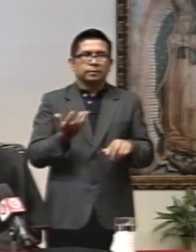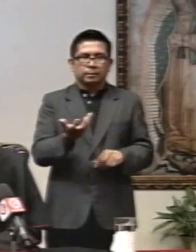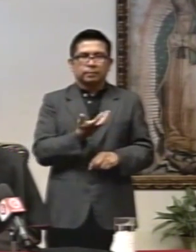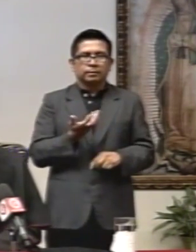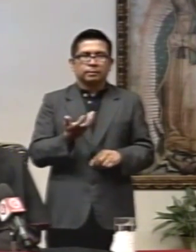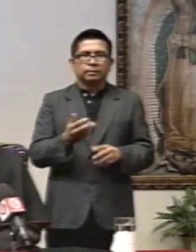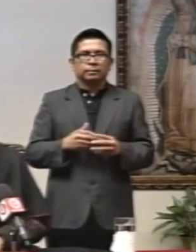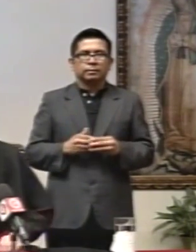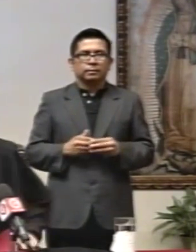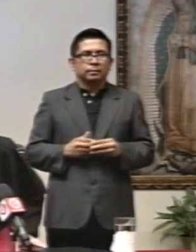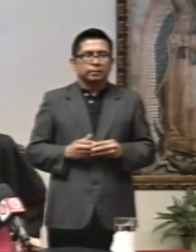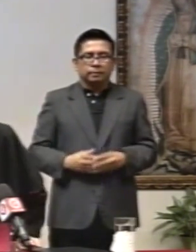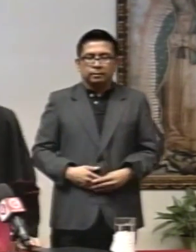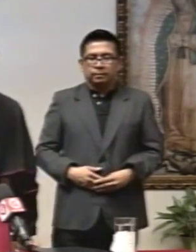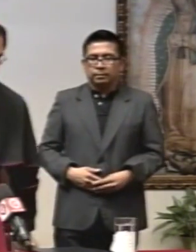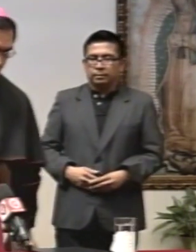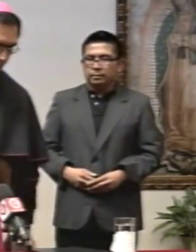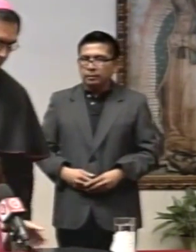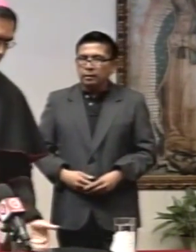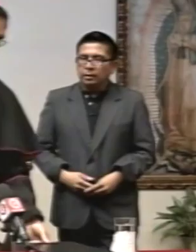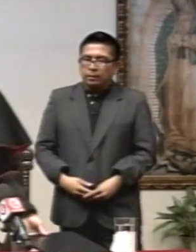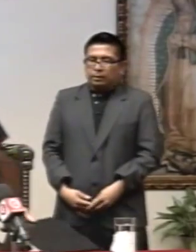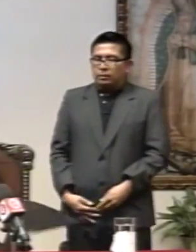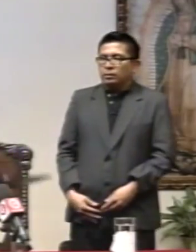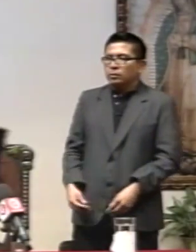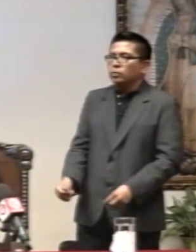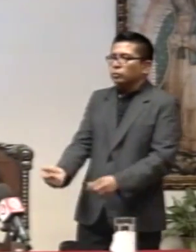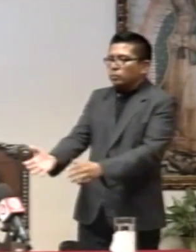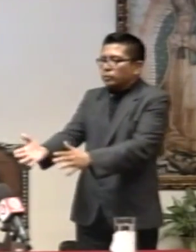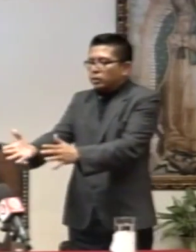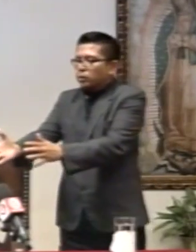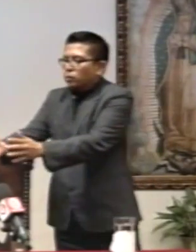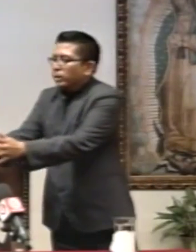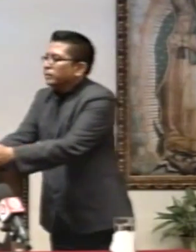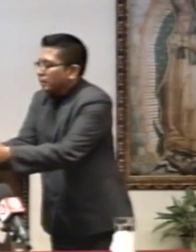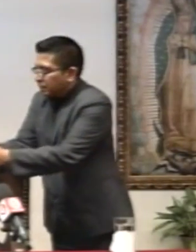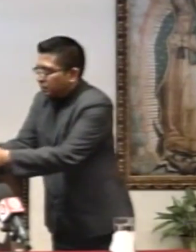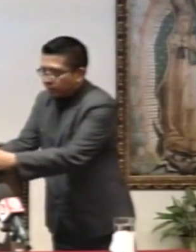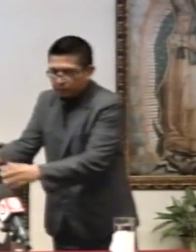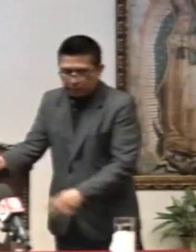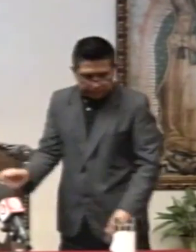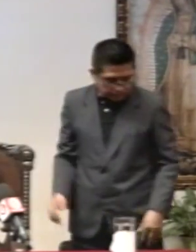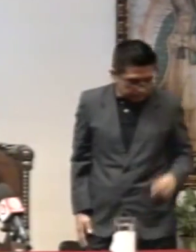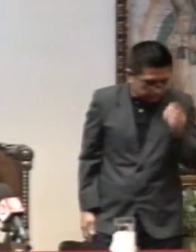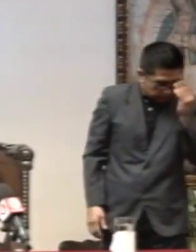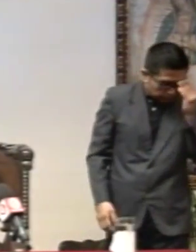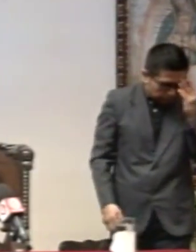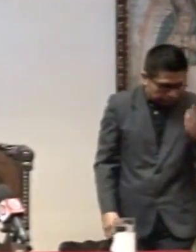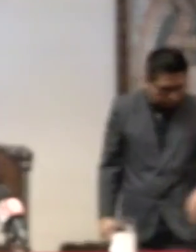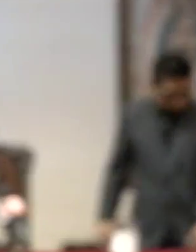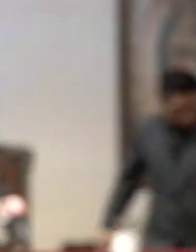modos. Dios les pague. Gracias. Muy amable.